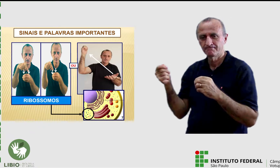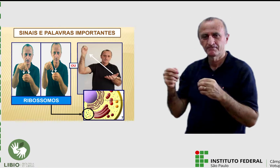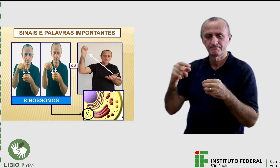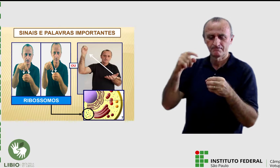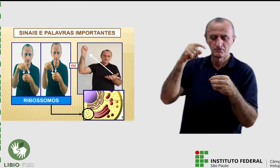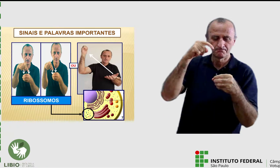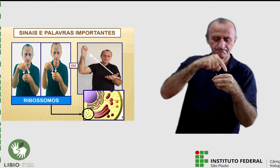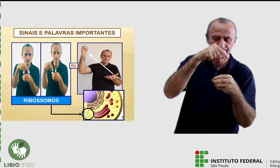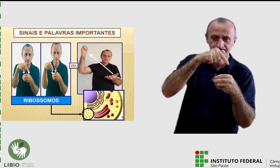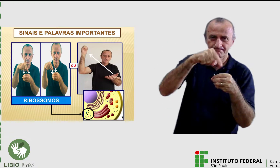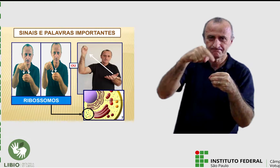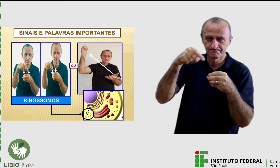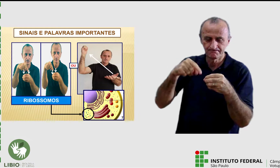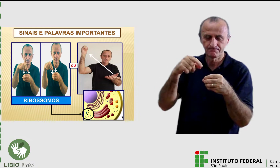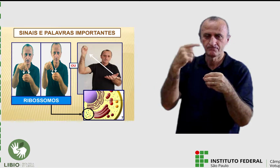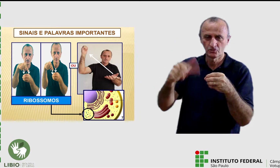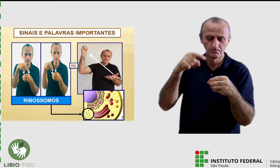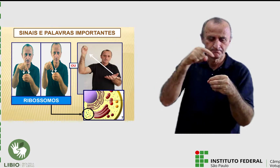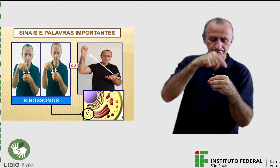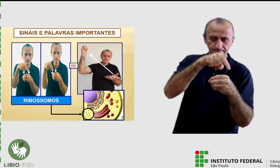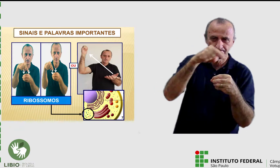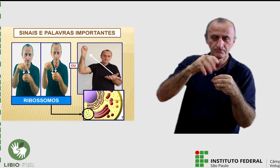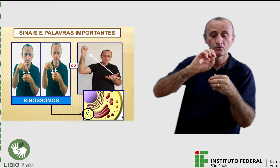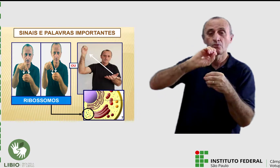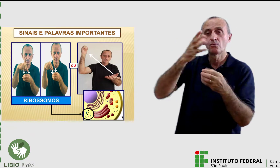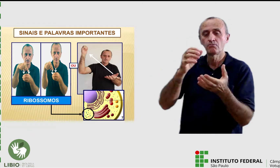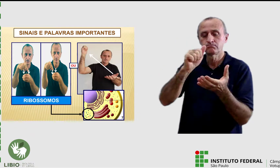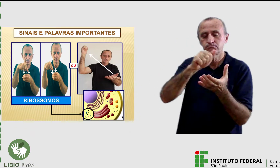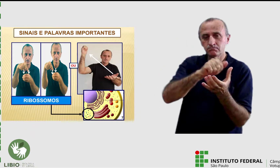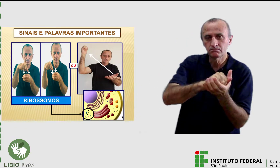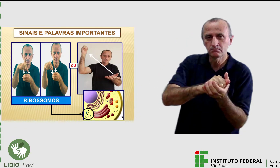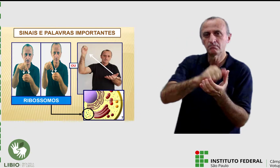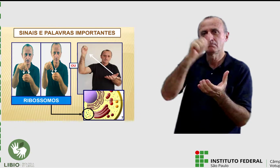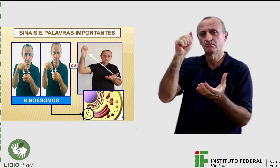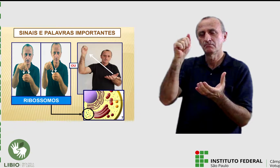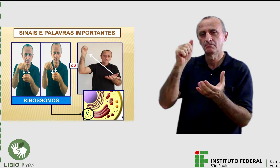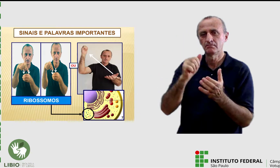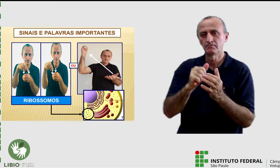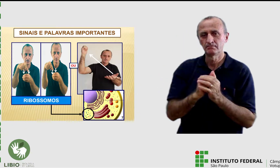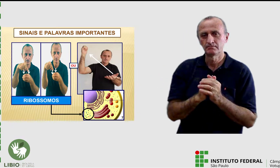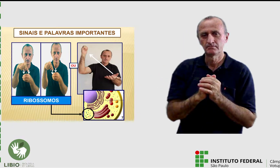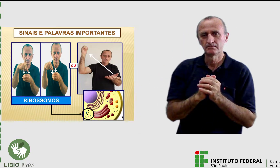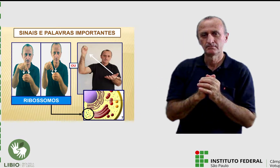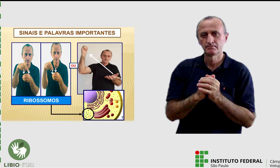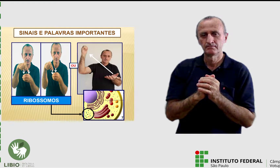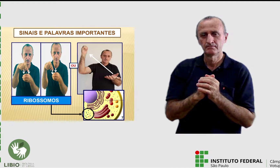Sinal de ribossomos, ribossomos, ou esse sinal também de ribossomos.